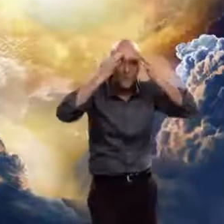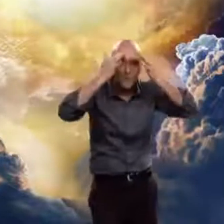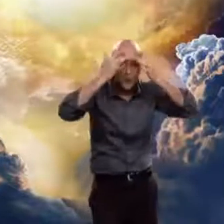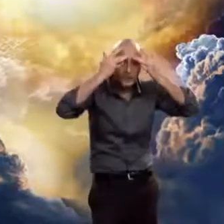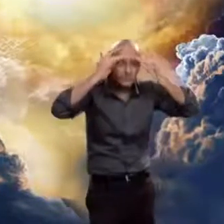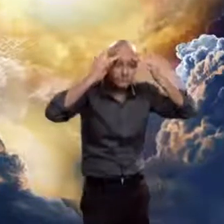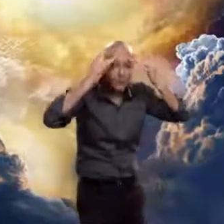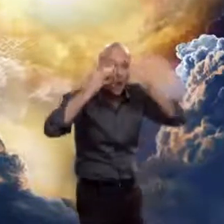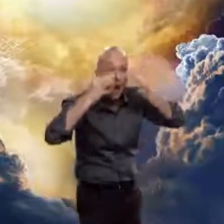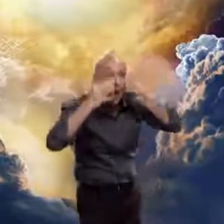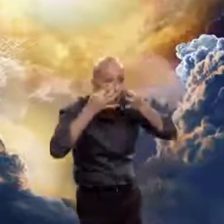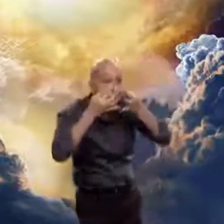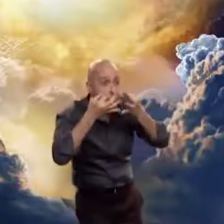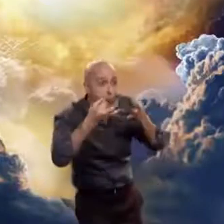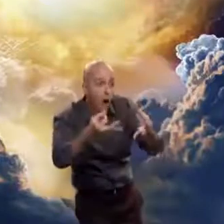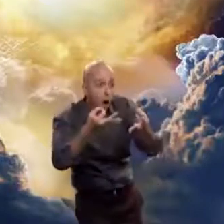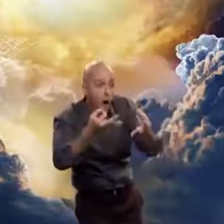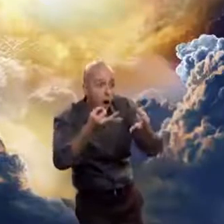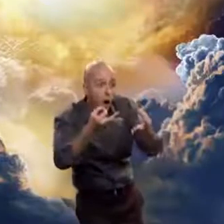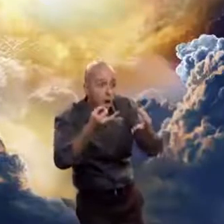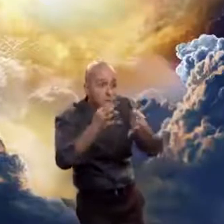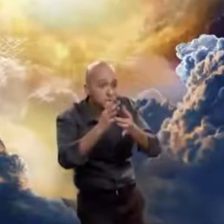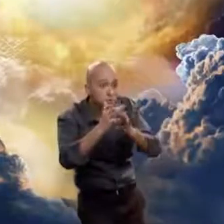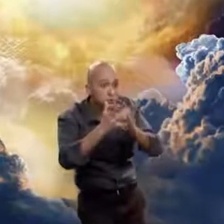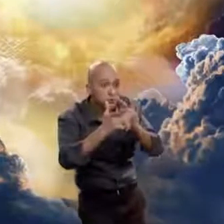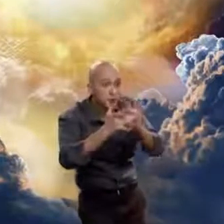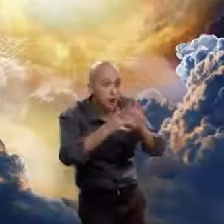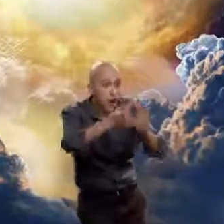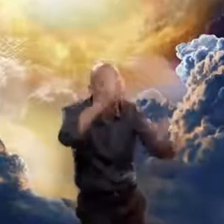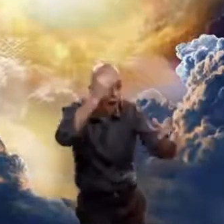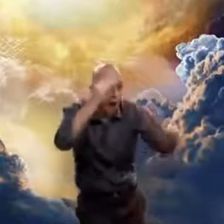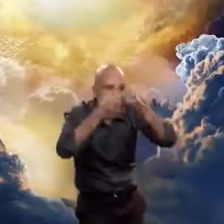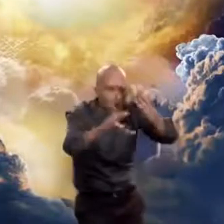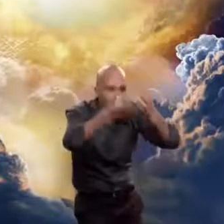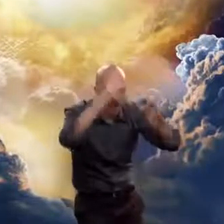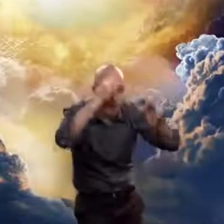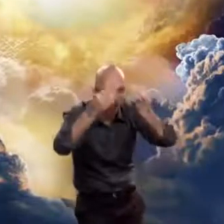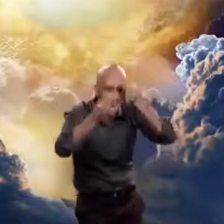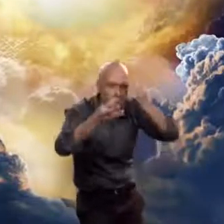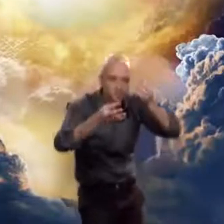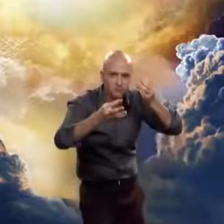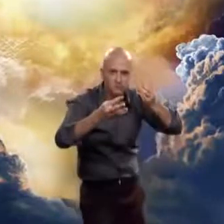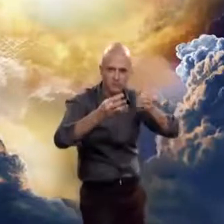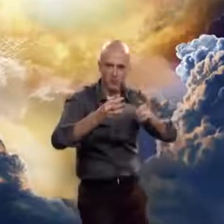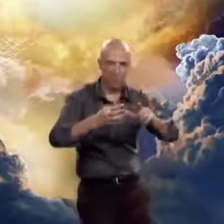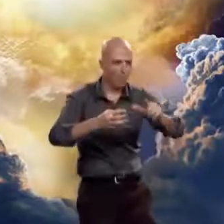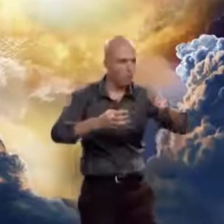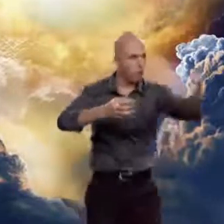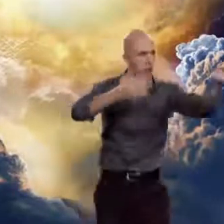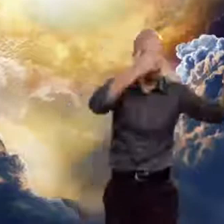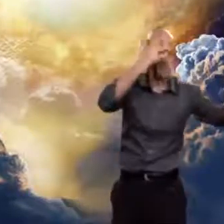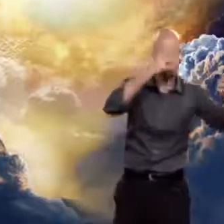em todas as épocas. As advertências de Cristo quanto a não seguir líderes corrompidos foram registradas como